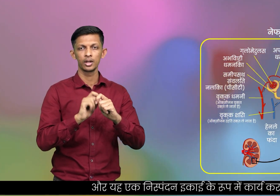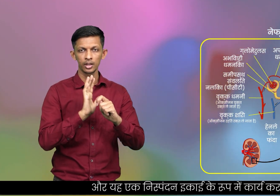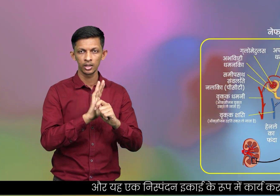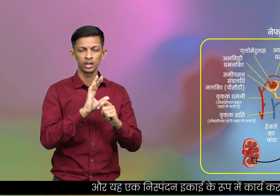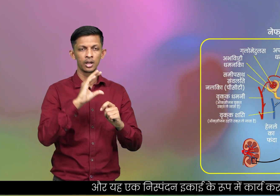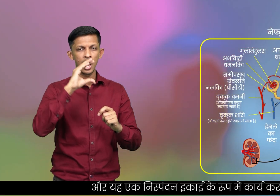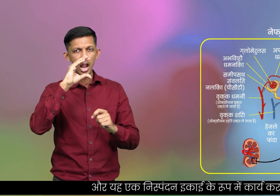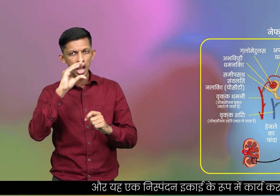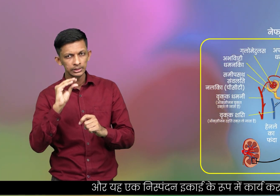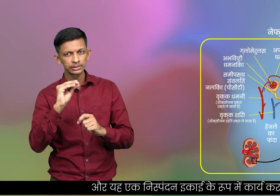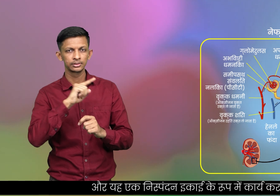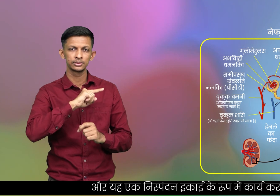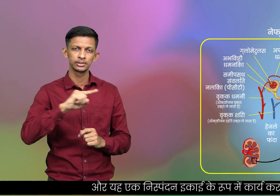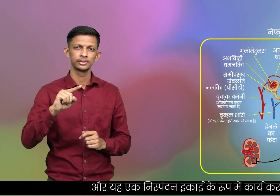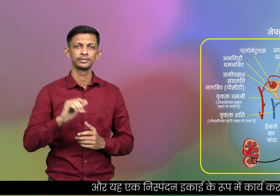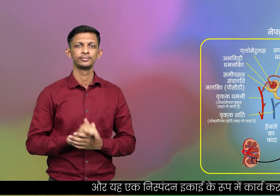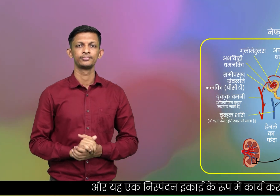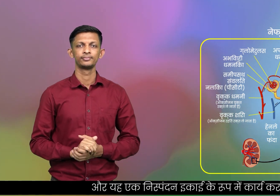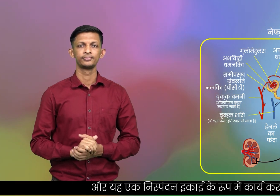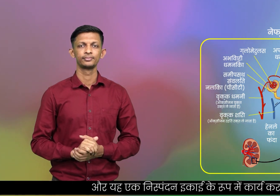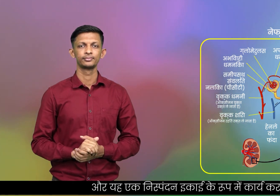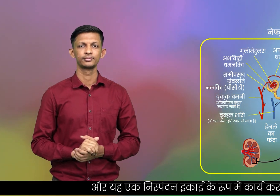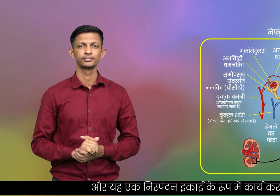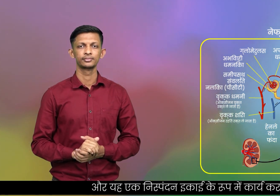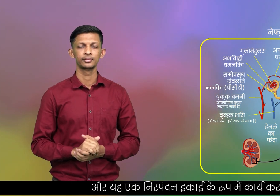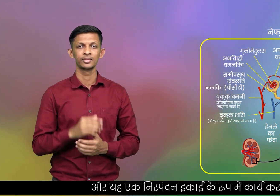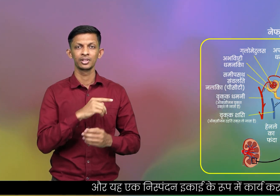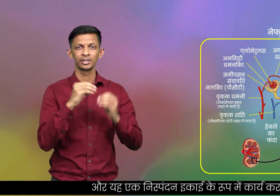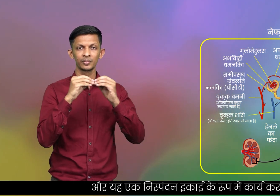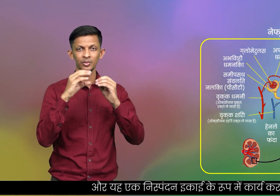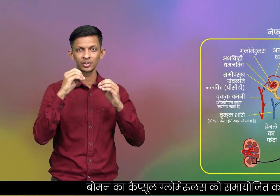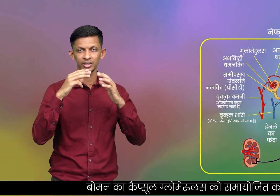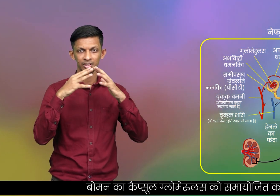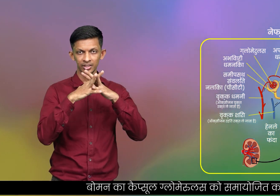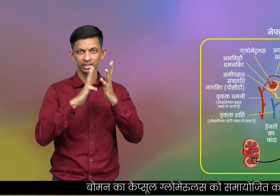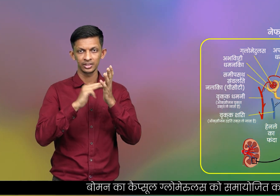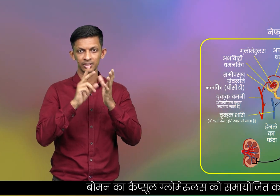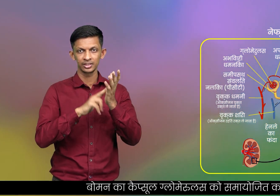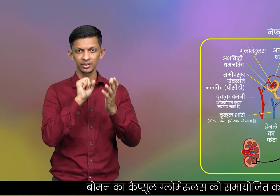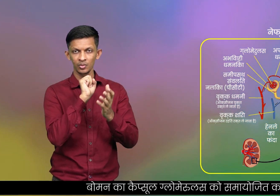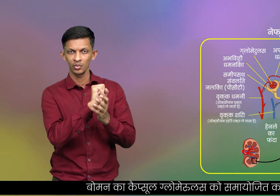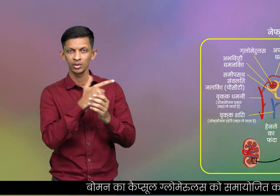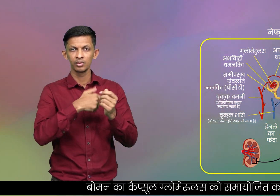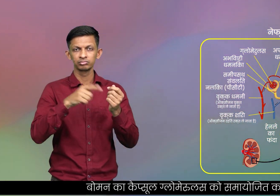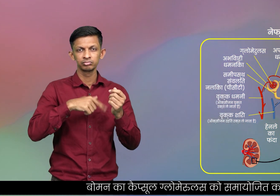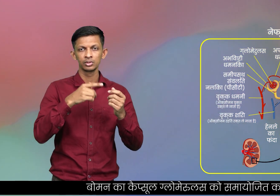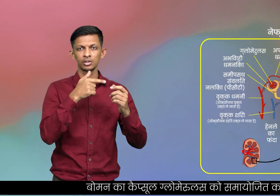निस्पंद इकाई के रूप में कार्य करता है। बोमेन का कैप्सूल ग्लोमेरुलस